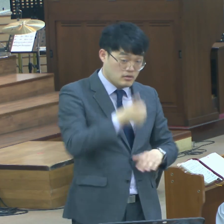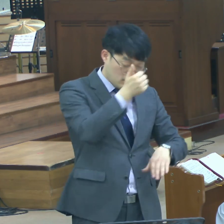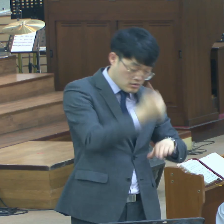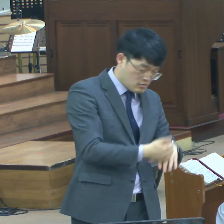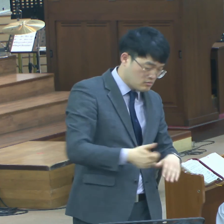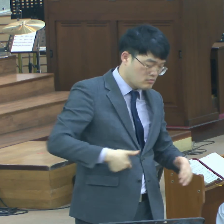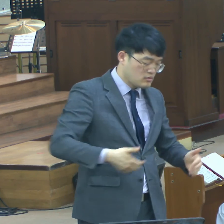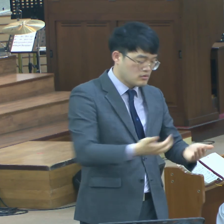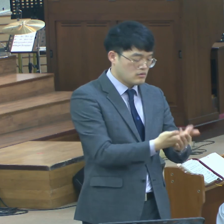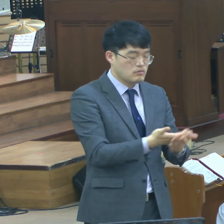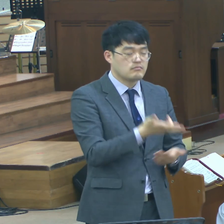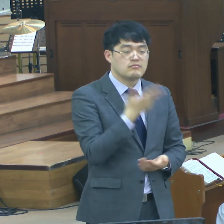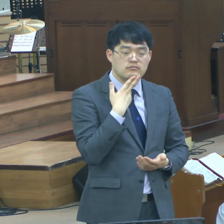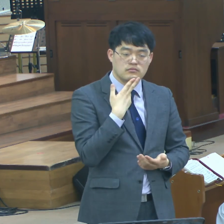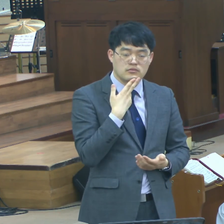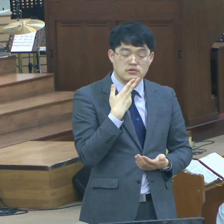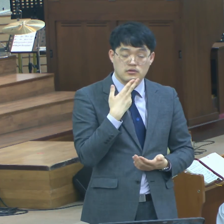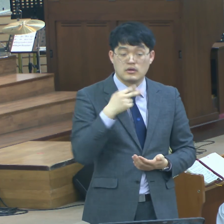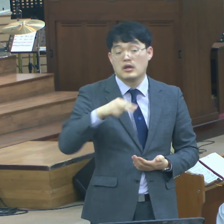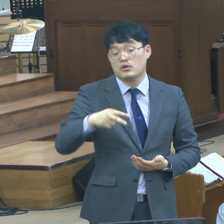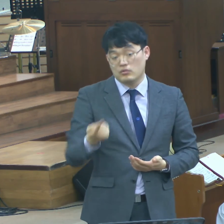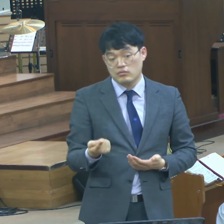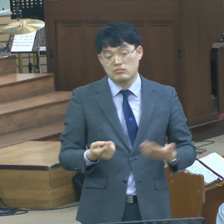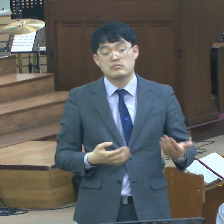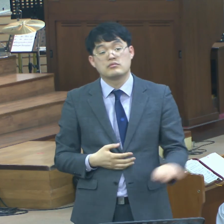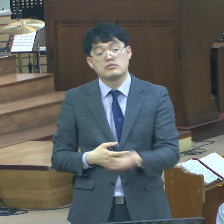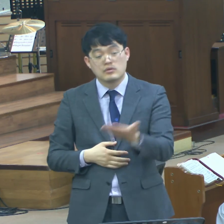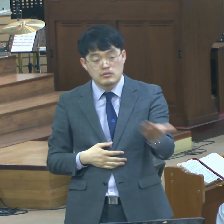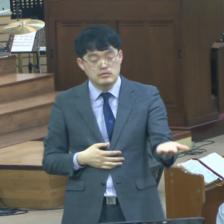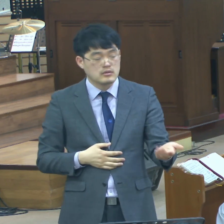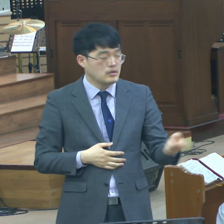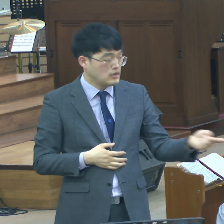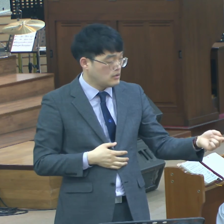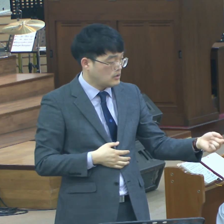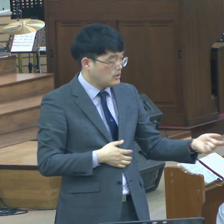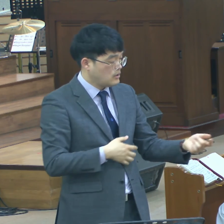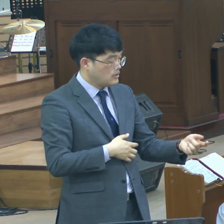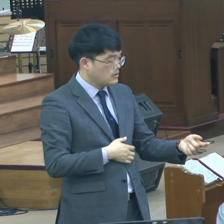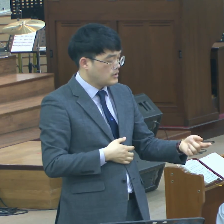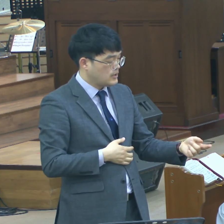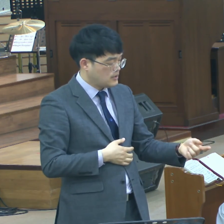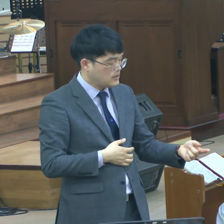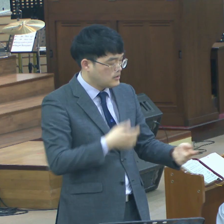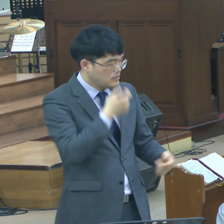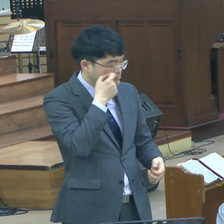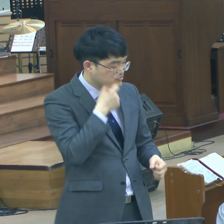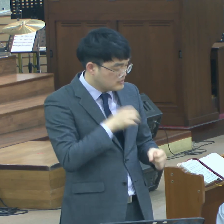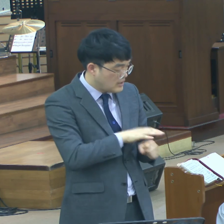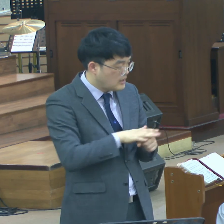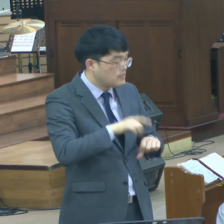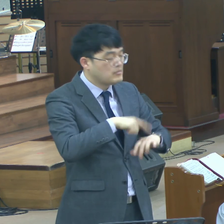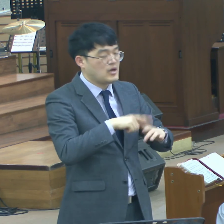않아요. 그래도 불쌍히 보세요. 불쌍히 보시고